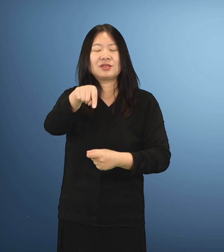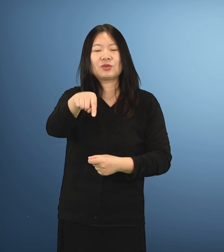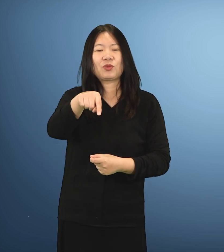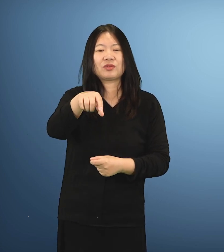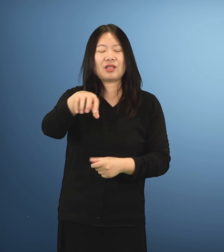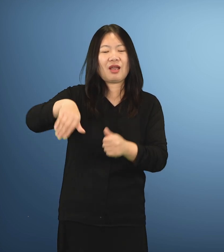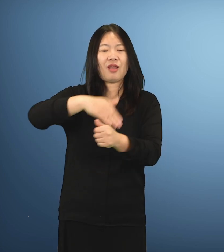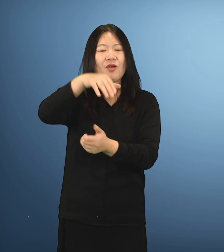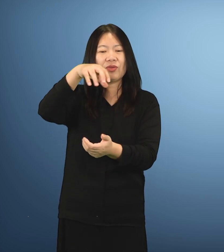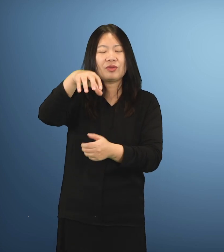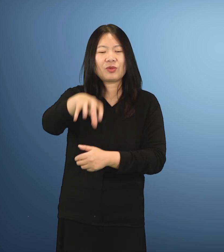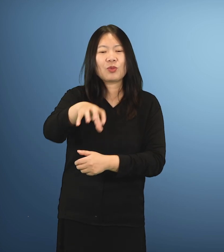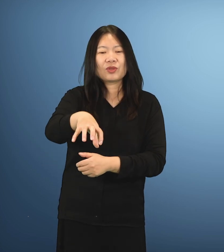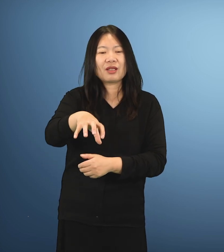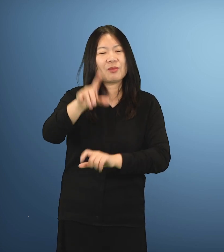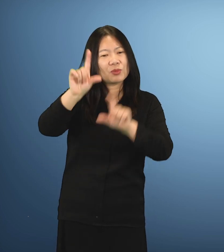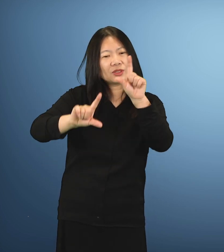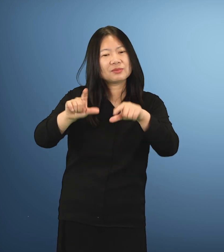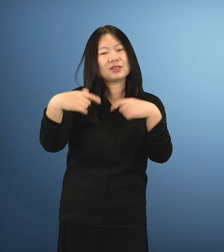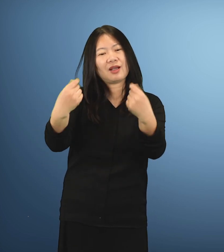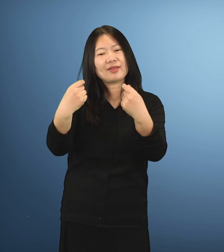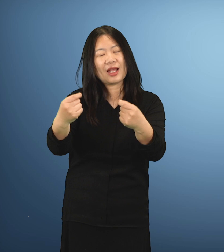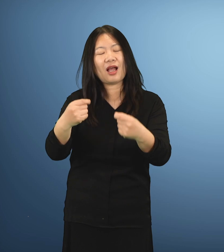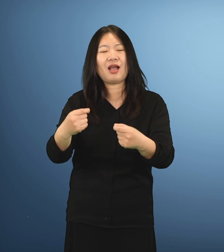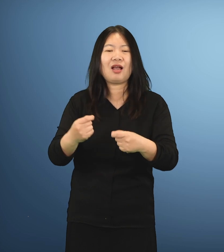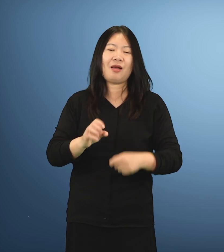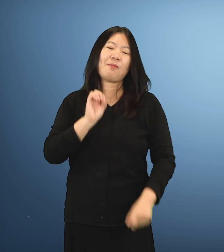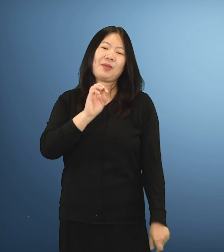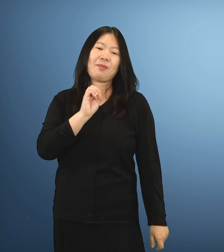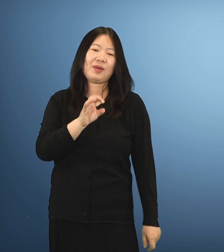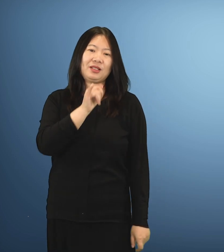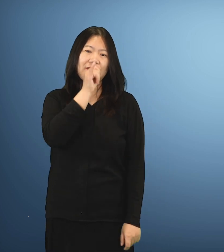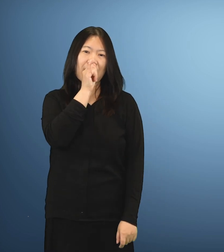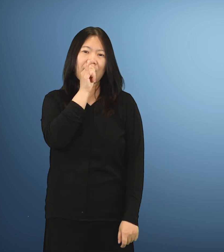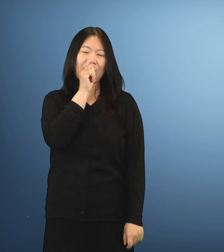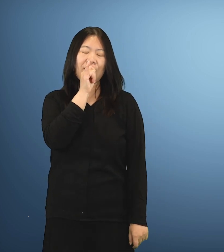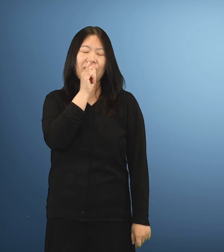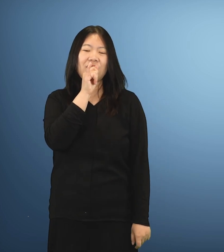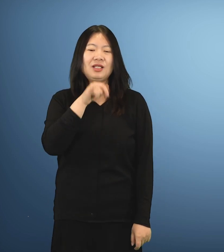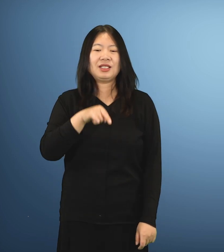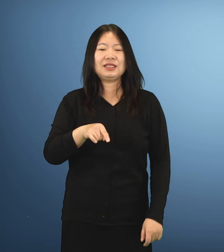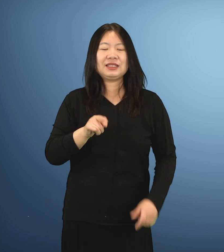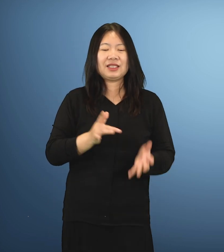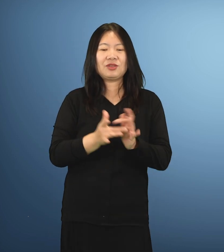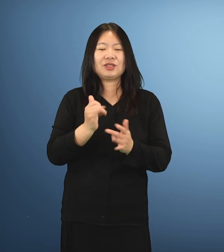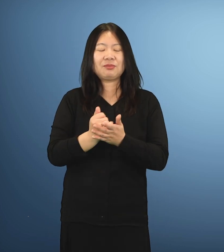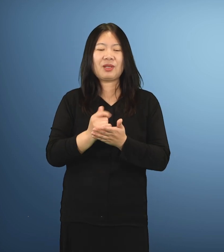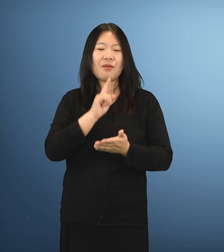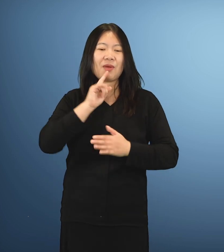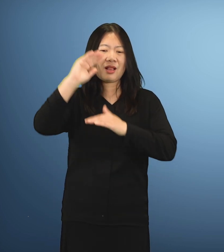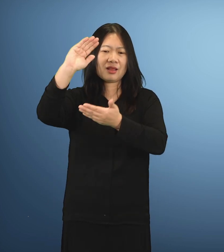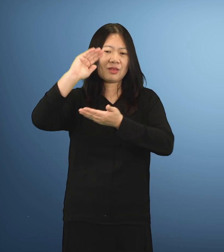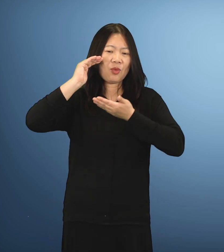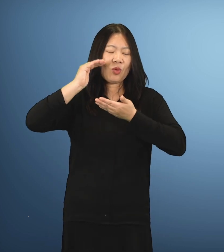이 얘기를 듣고 있자니까 마음이 쫙 가라앉죠. 낙심이